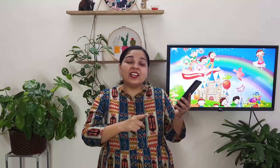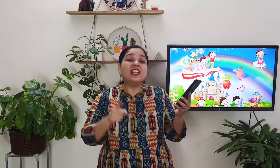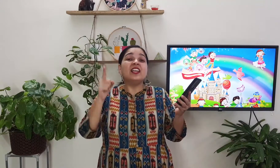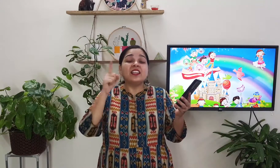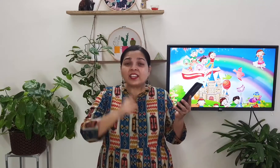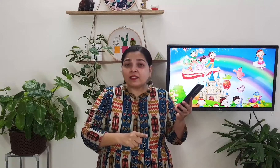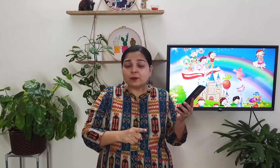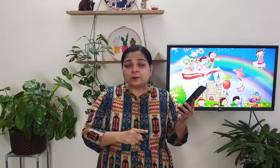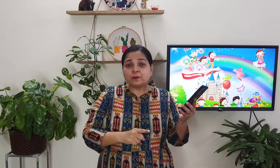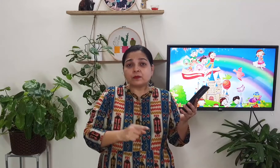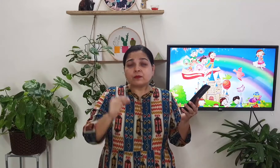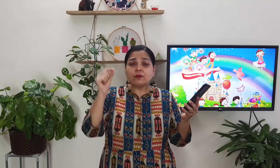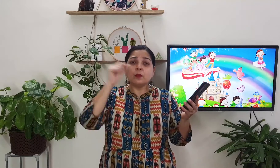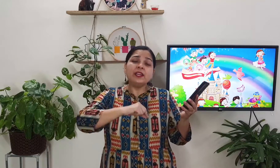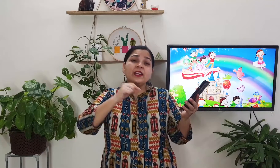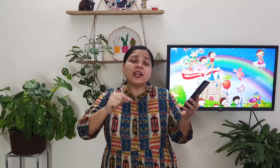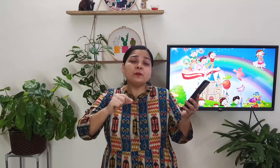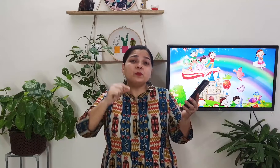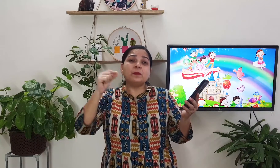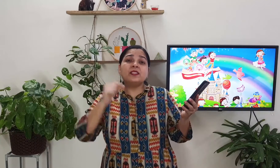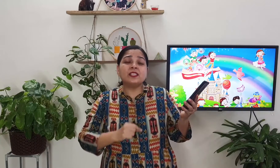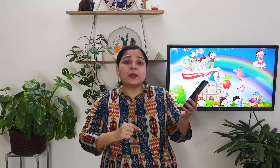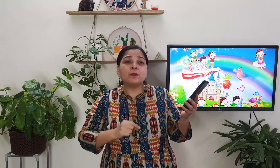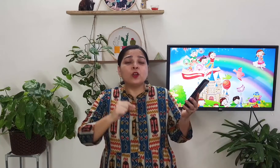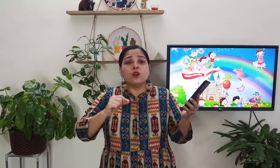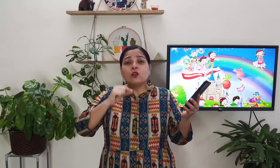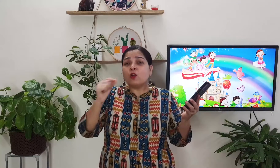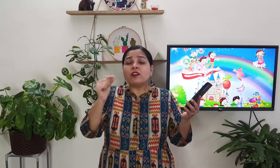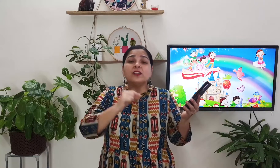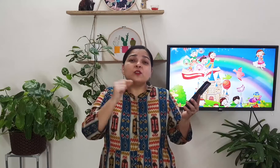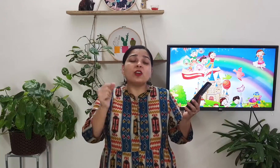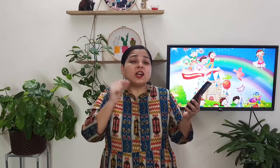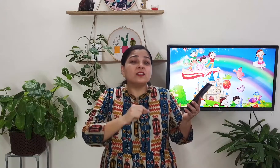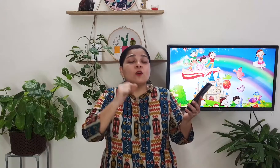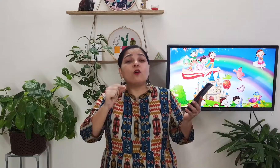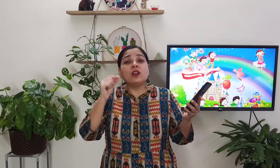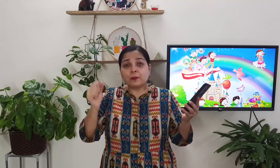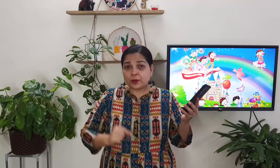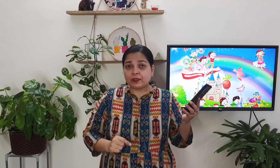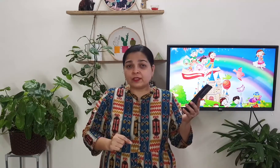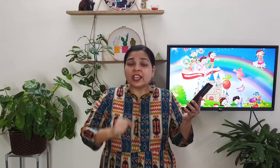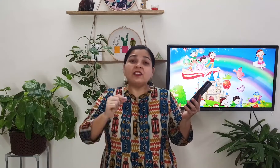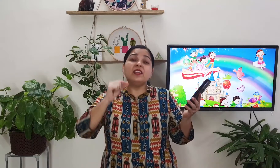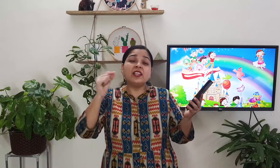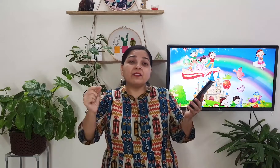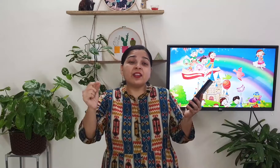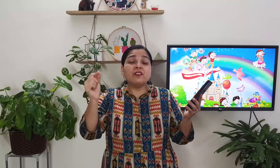கேட்டிருப்போம், தேவன் நம்முடைய எல்லா ஜெபங்களும் பதிலளிக்க மாட்டார். அவர் கொடுக்க விரும்பினால் கொடுப்பார், கொடுக்க